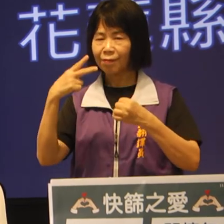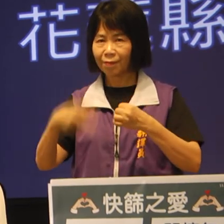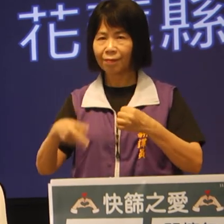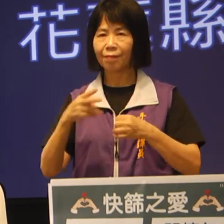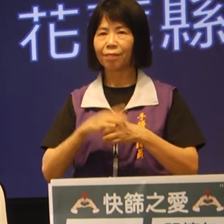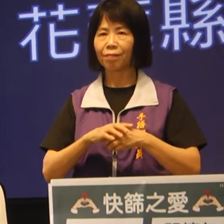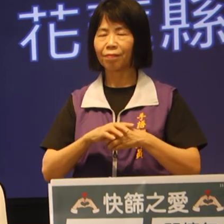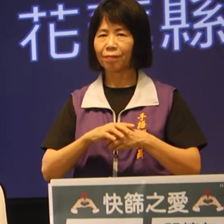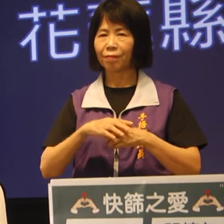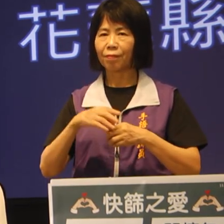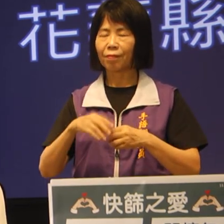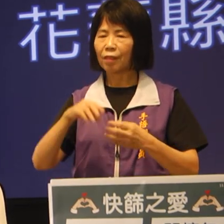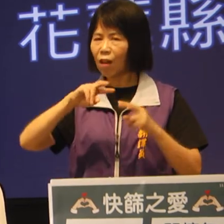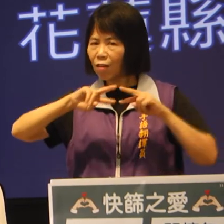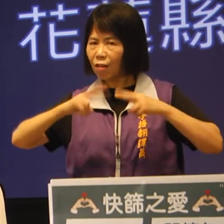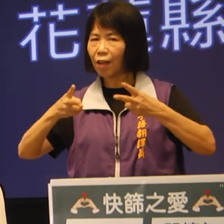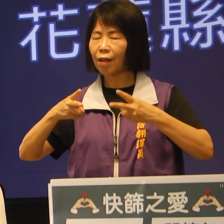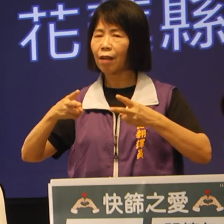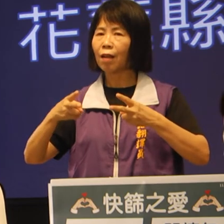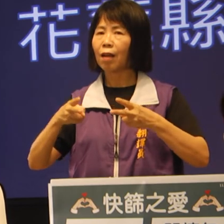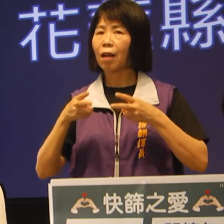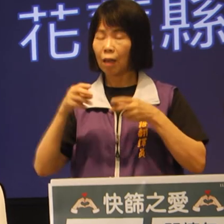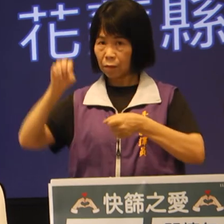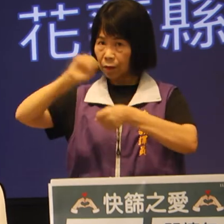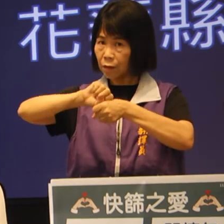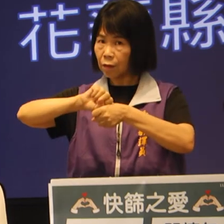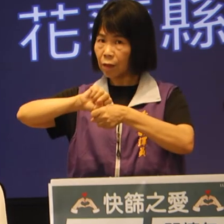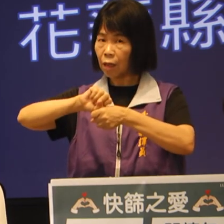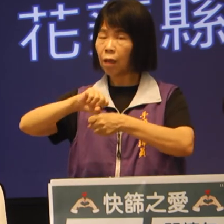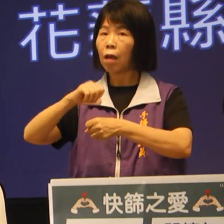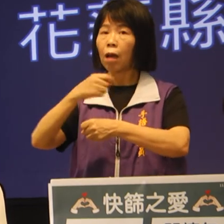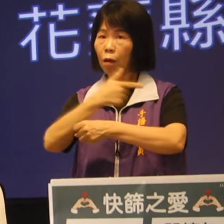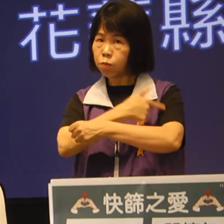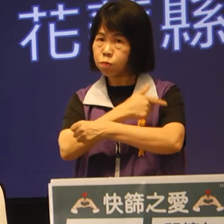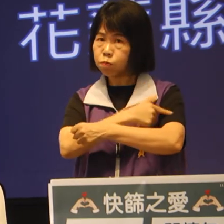一个弹性调整，是否去增加施打的